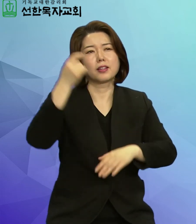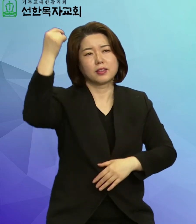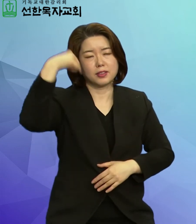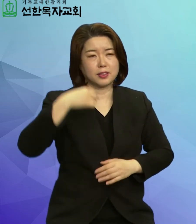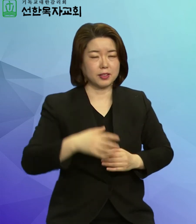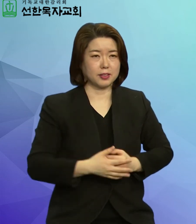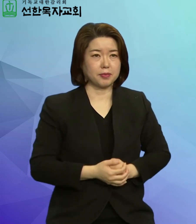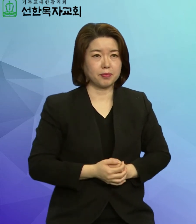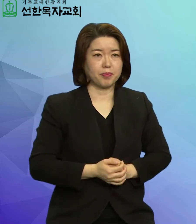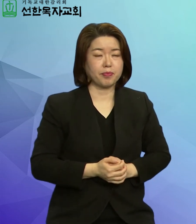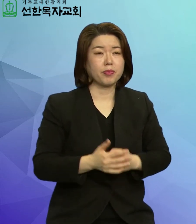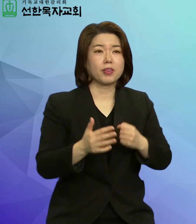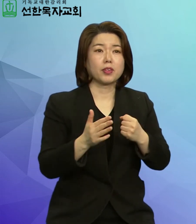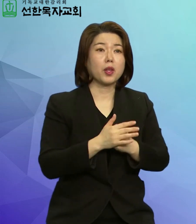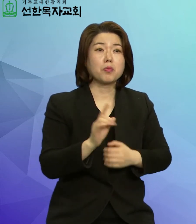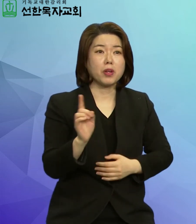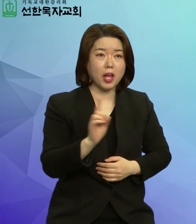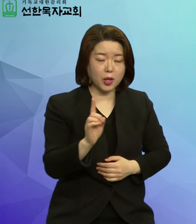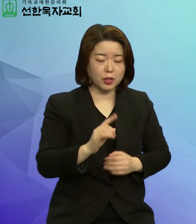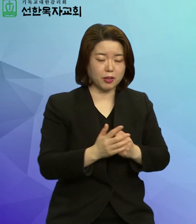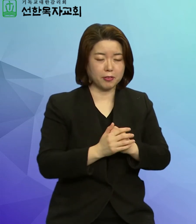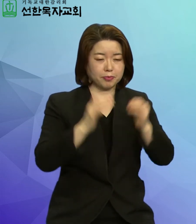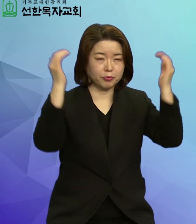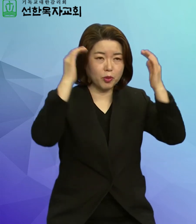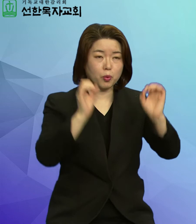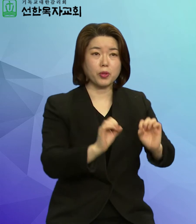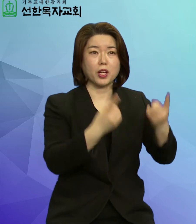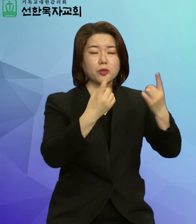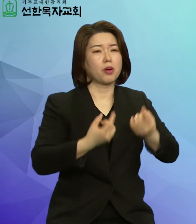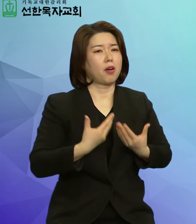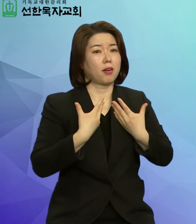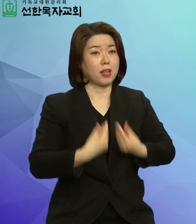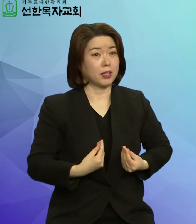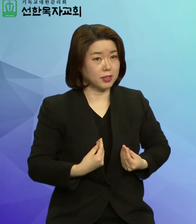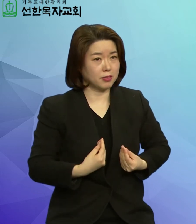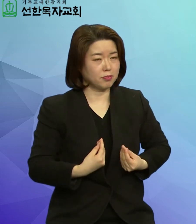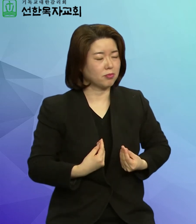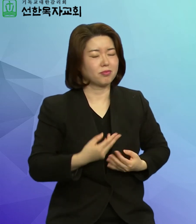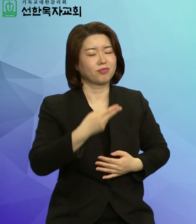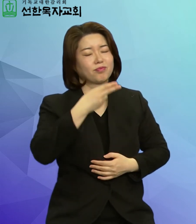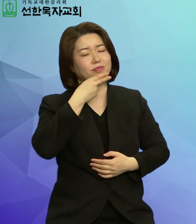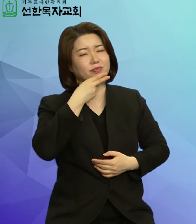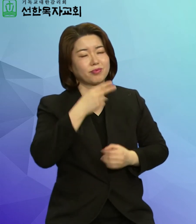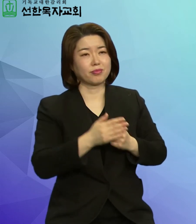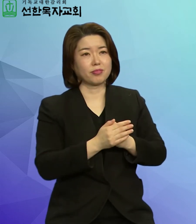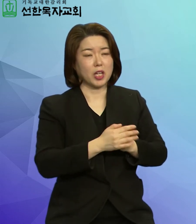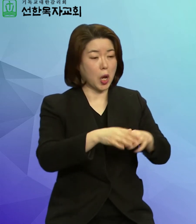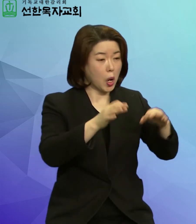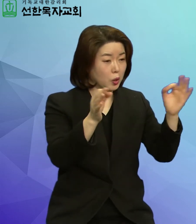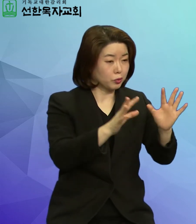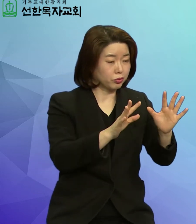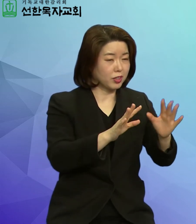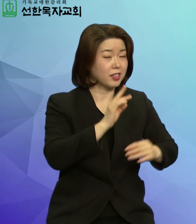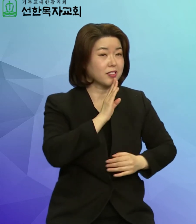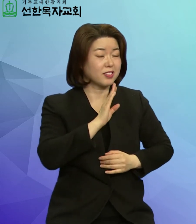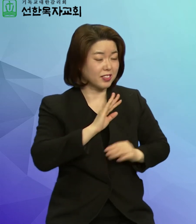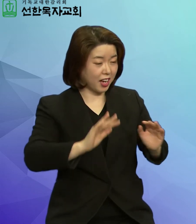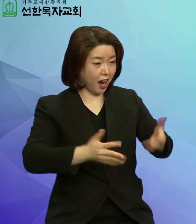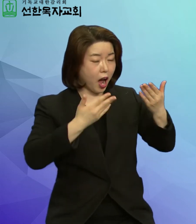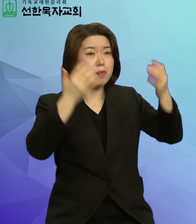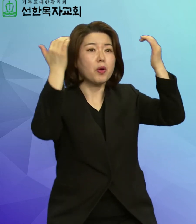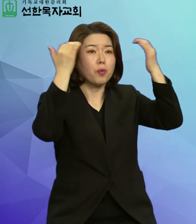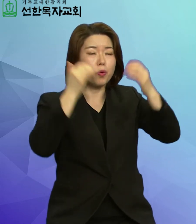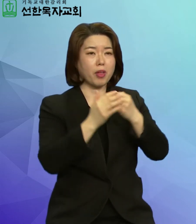다르게 느껴지는 거예요. 그러니 어떻게 고난으로 인하여 낙심할 수 있겠어요? 일시적이고 너무나